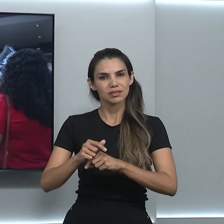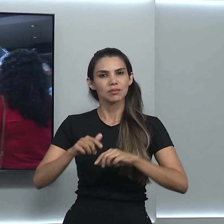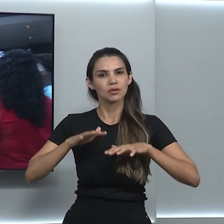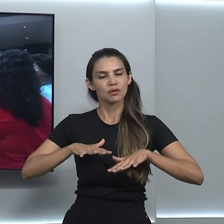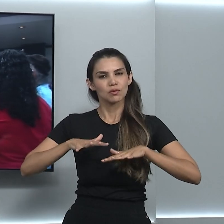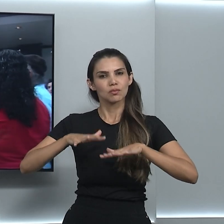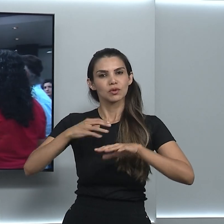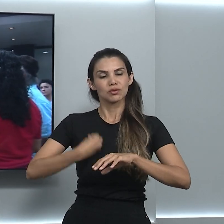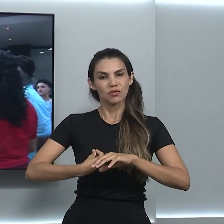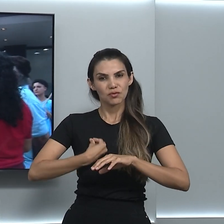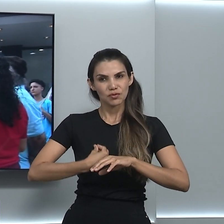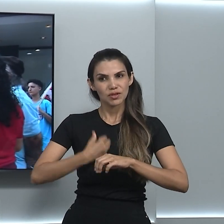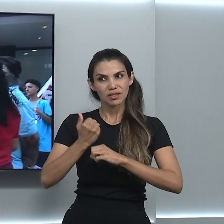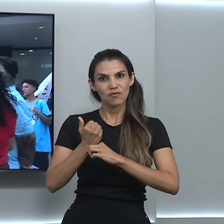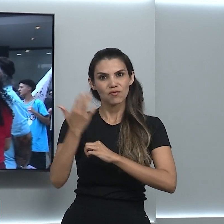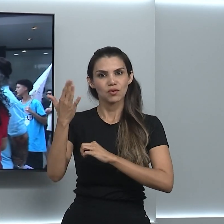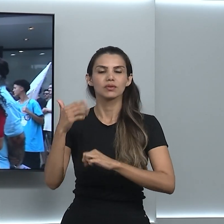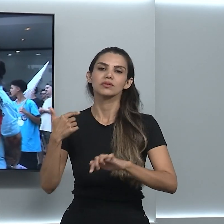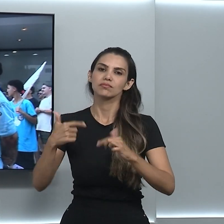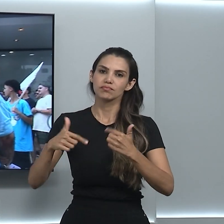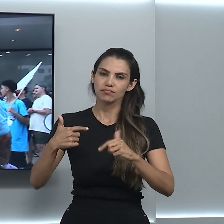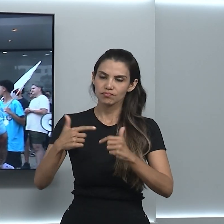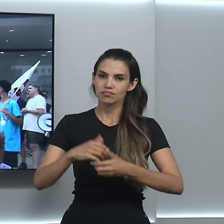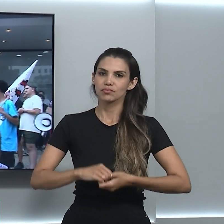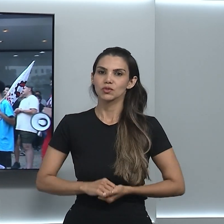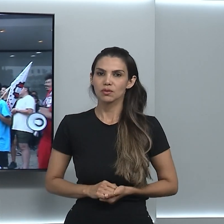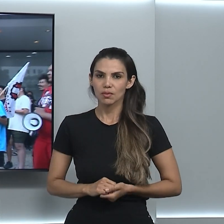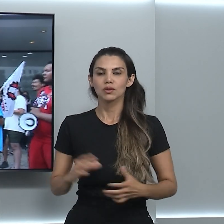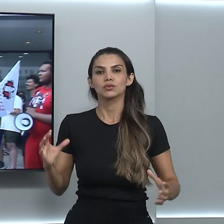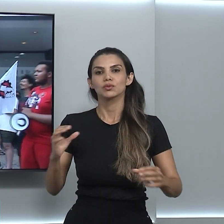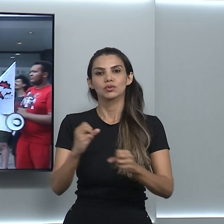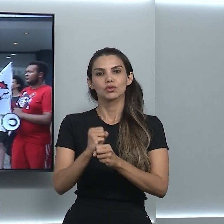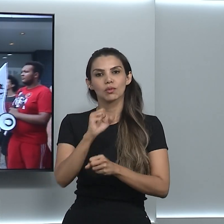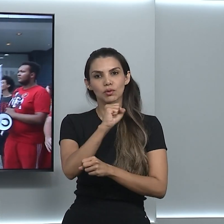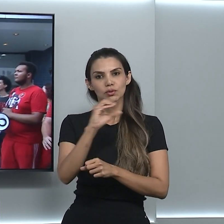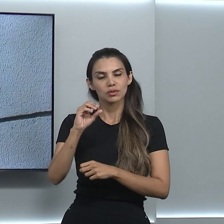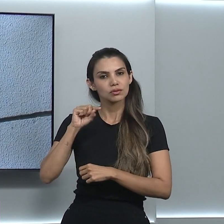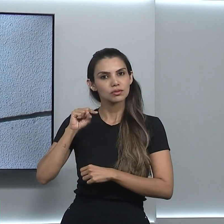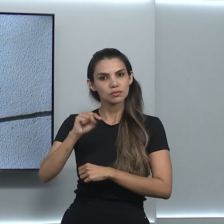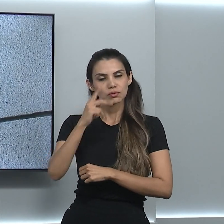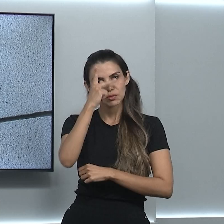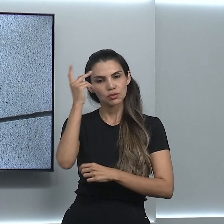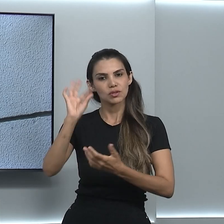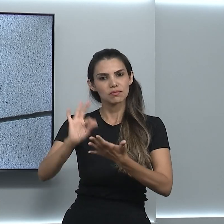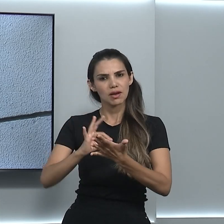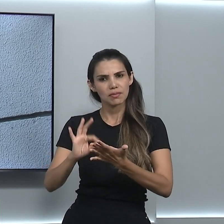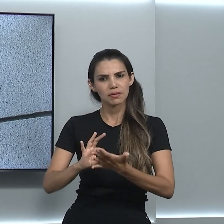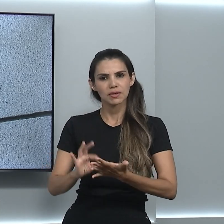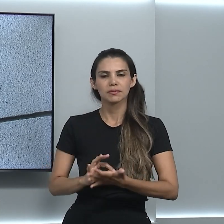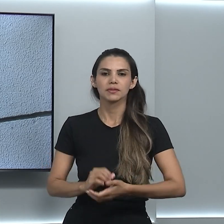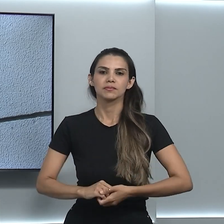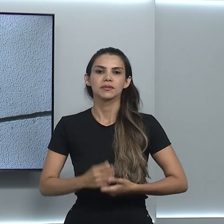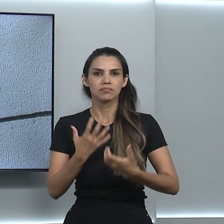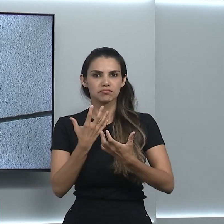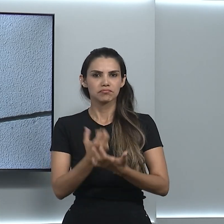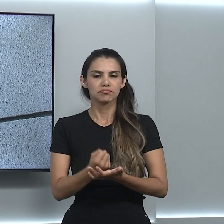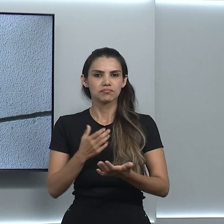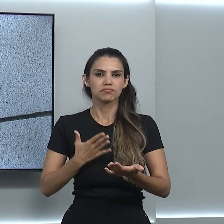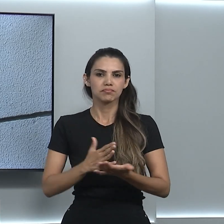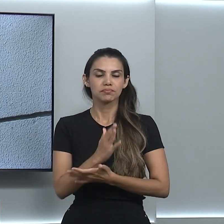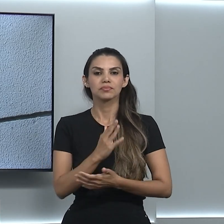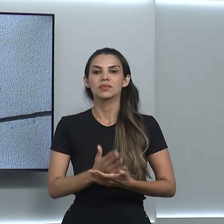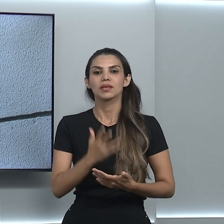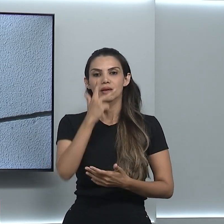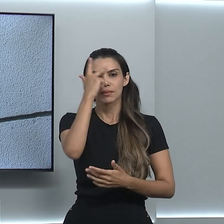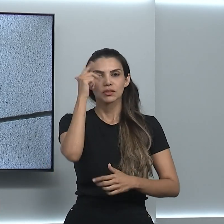Vida Além do Trabalho, que hoje conta com quase 800 mil assinaturas. As pessoas trabalham 6 dias e chegam no domingo e